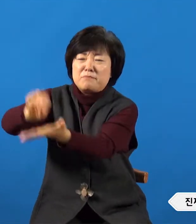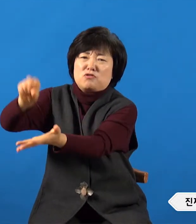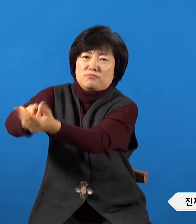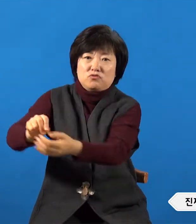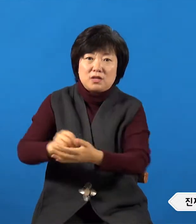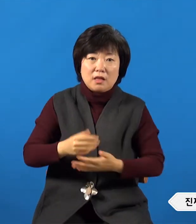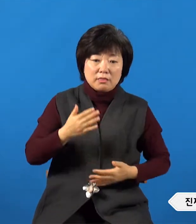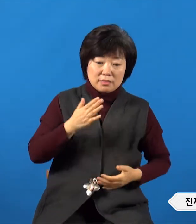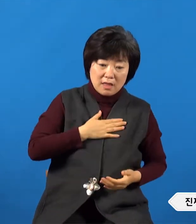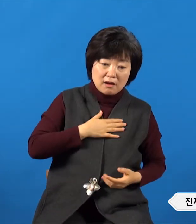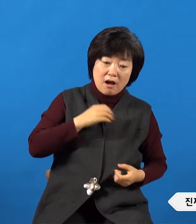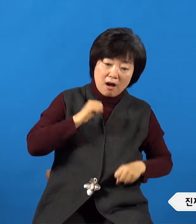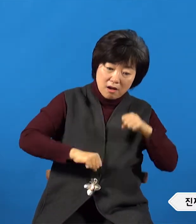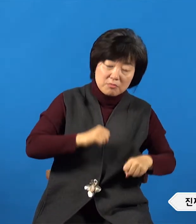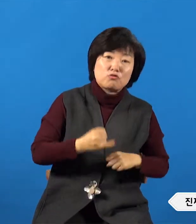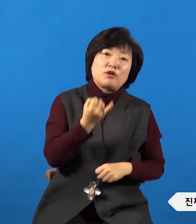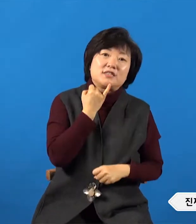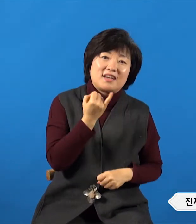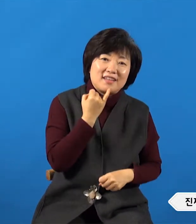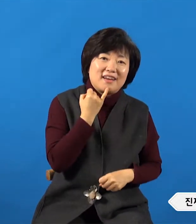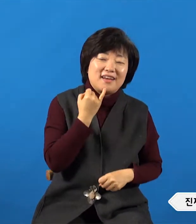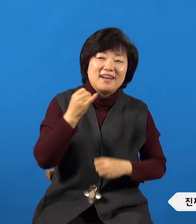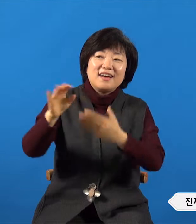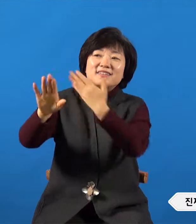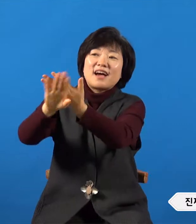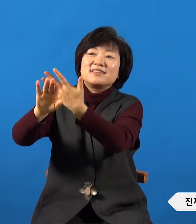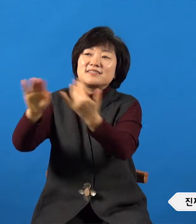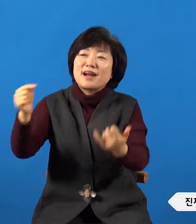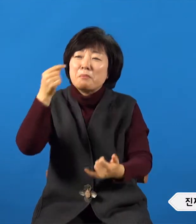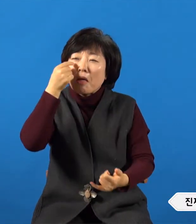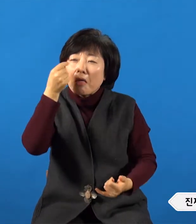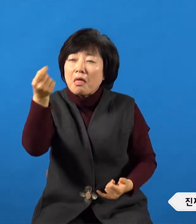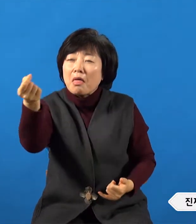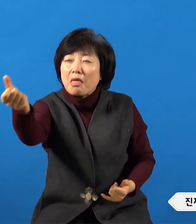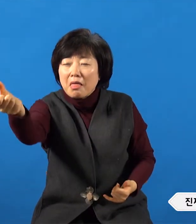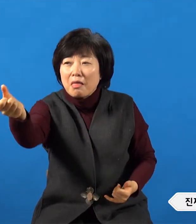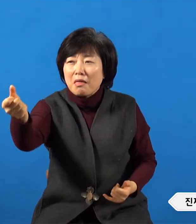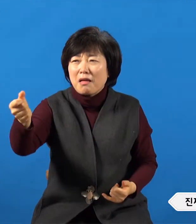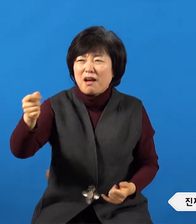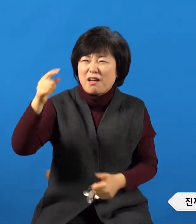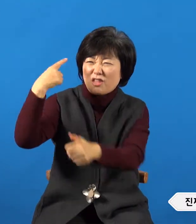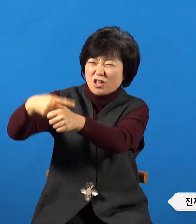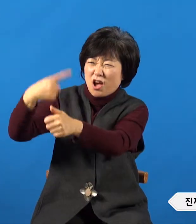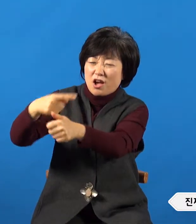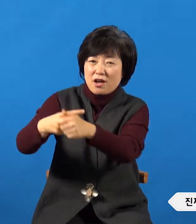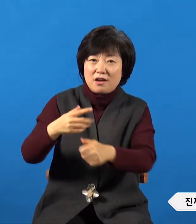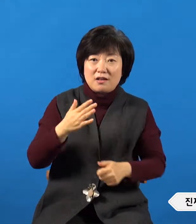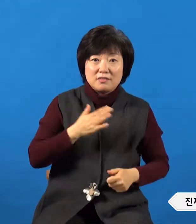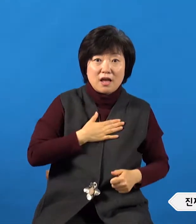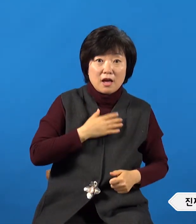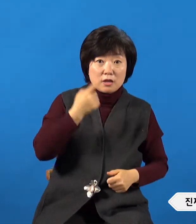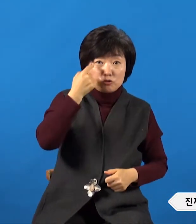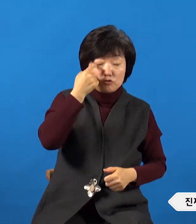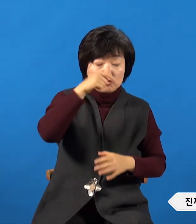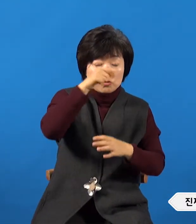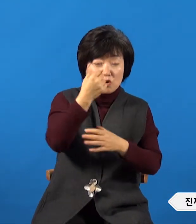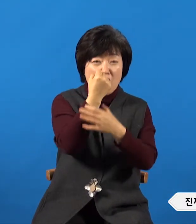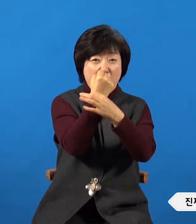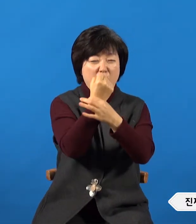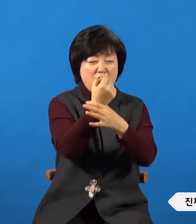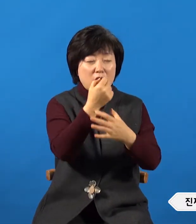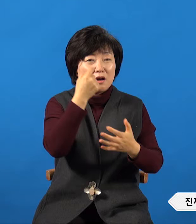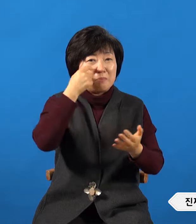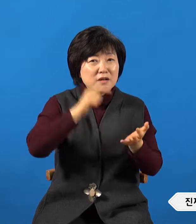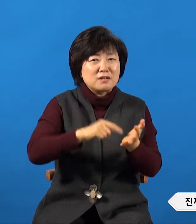눈에 있는 대들보는 보지 못하면서 남의 눈에 있는 티는 어쩌면 그렇게 잘 집어내고 있는가.